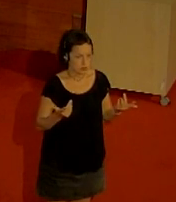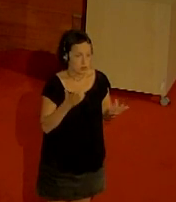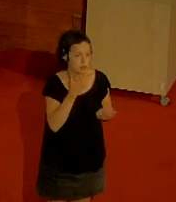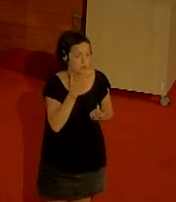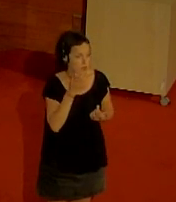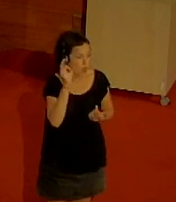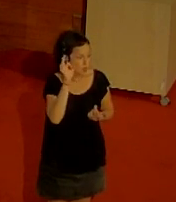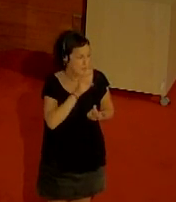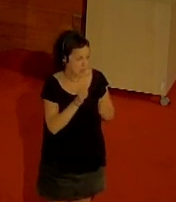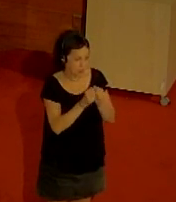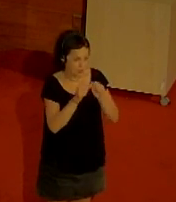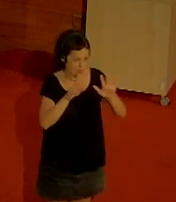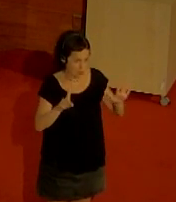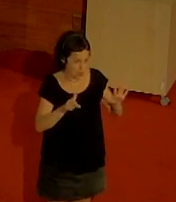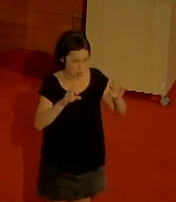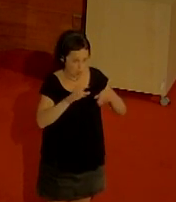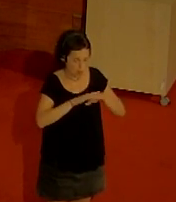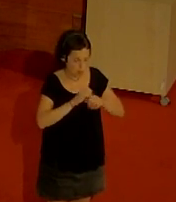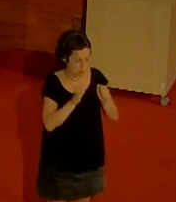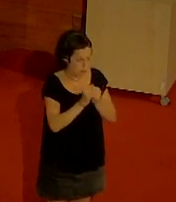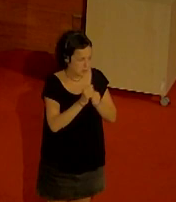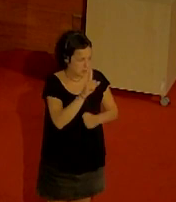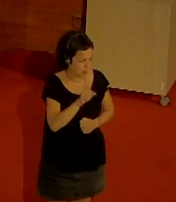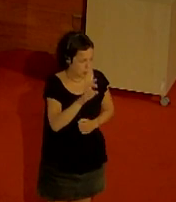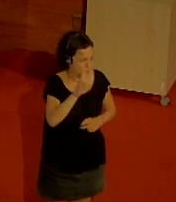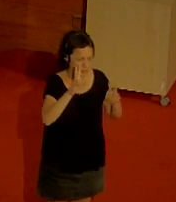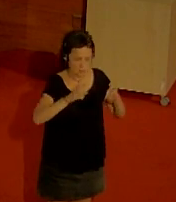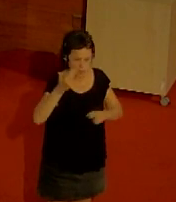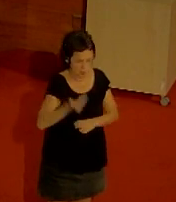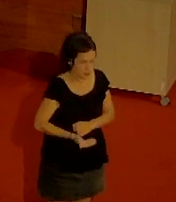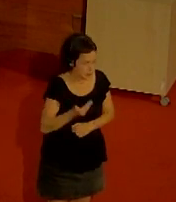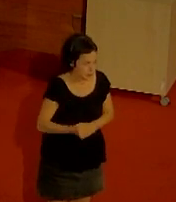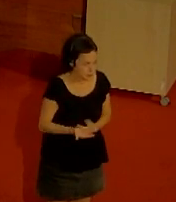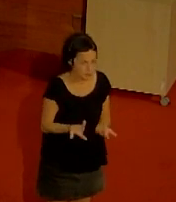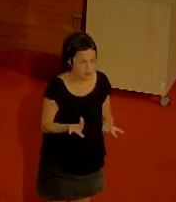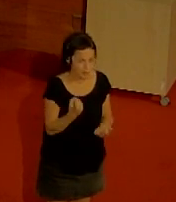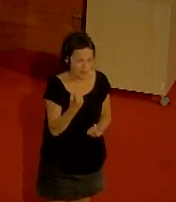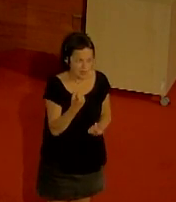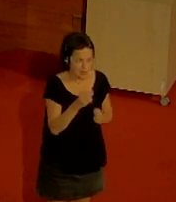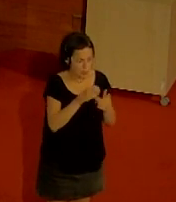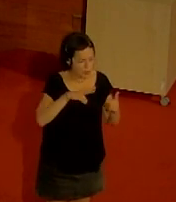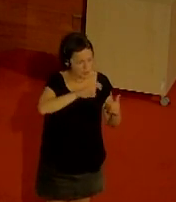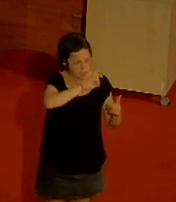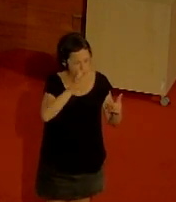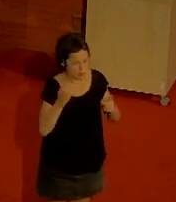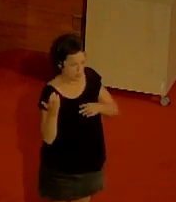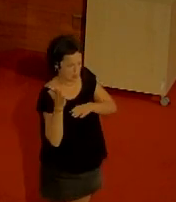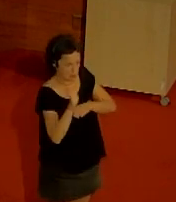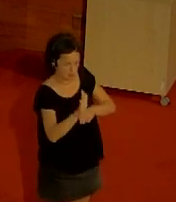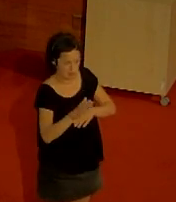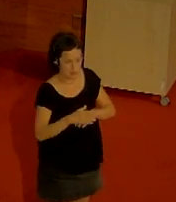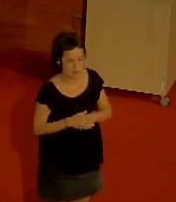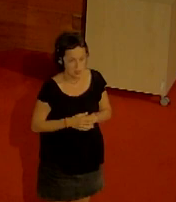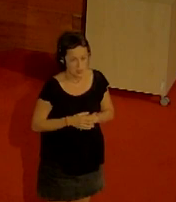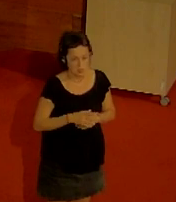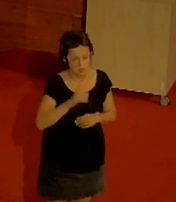migraciones, pues simplemente otro ángulo, no mejor ni peor, sino darle otro ángulo, ¿no? Y luego ocurre también que